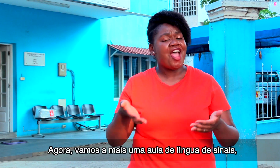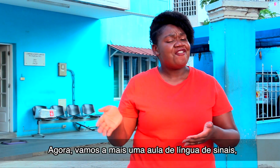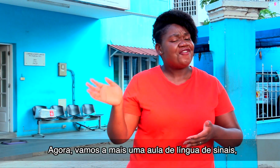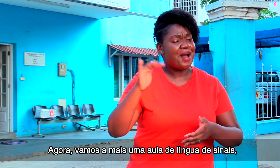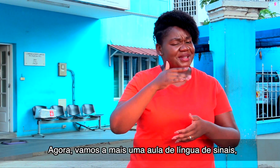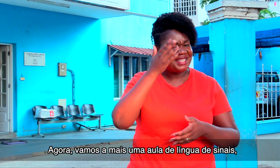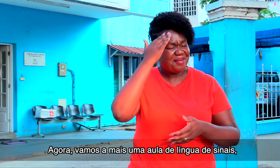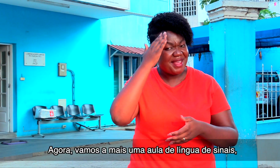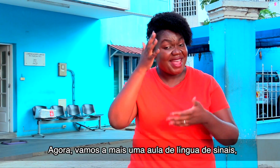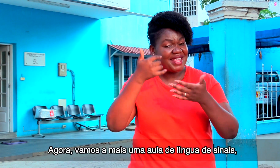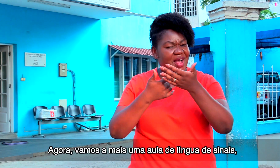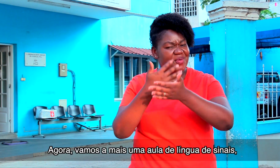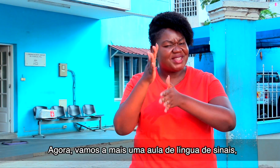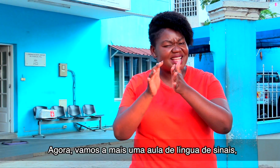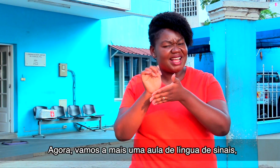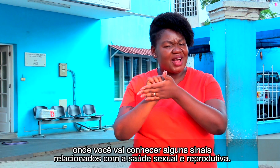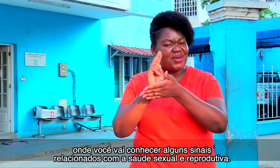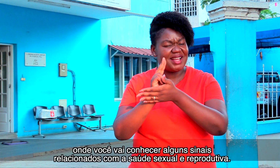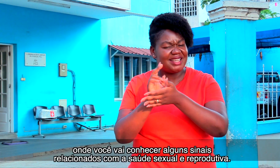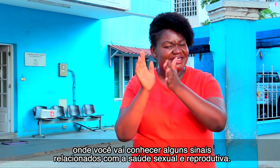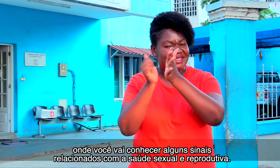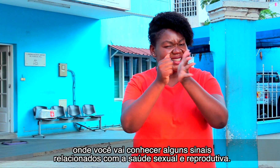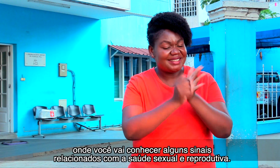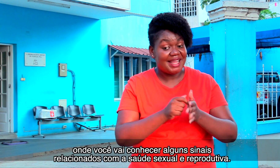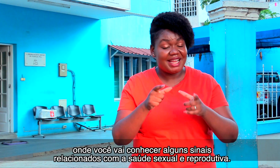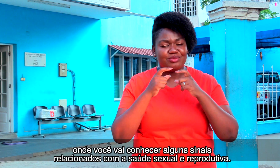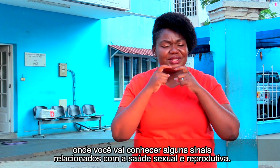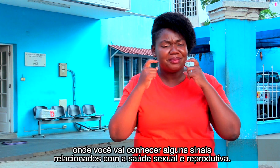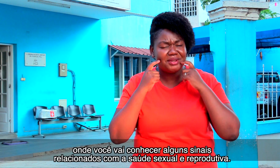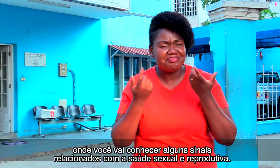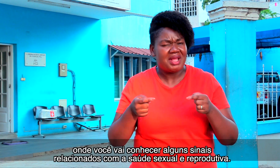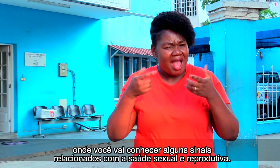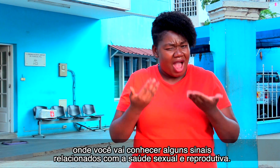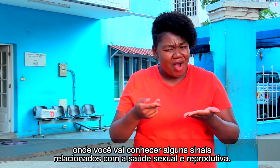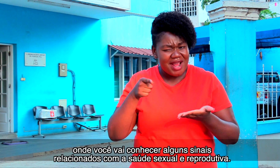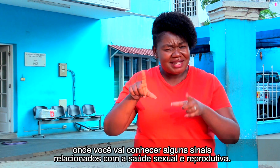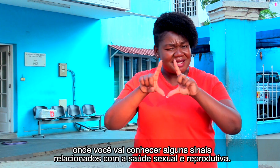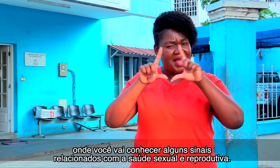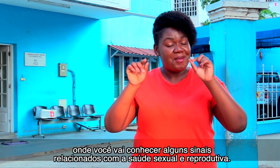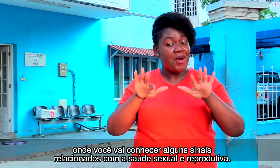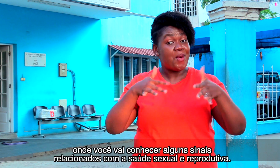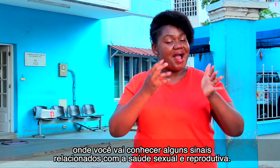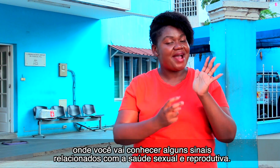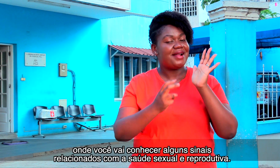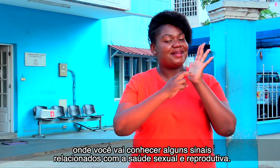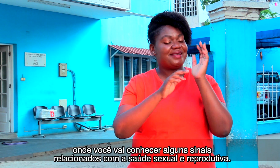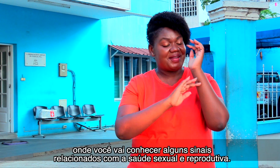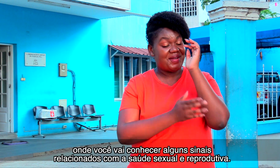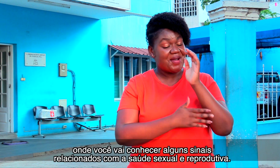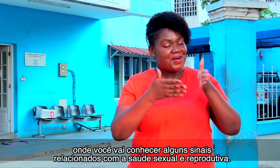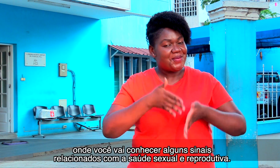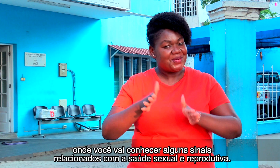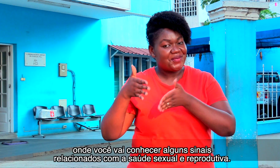Agora, vamos a mais uma aula de língua de sinais, onde você vai conhecer alguns sinais relacionados com a saúde sexual